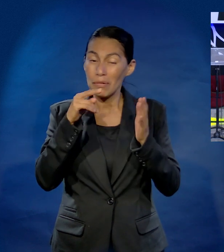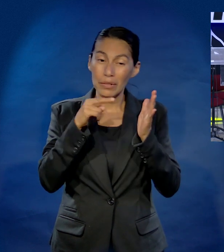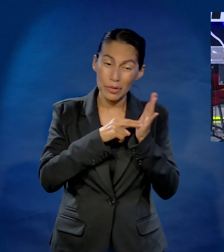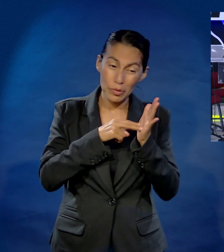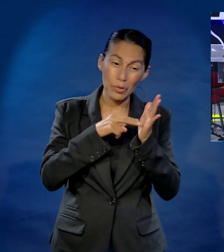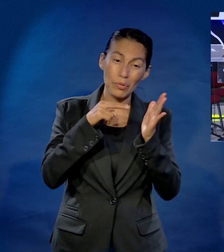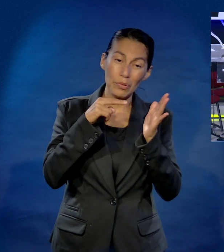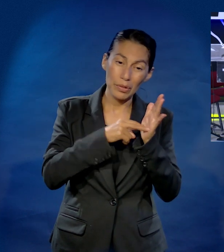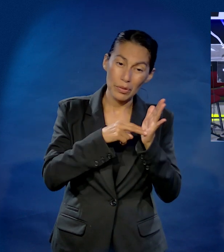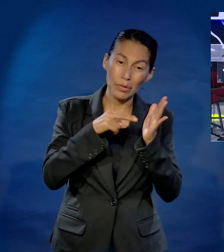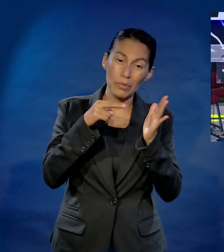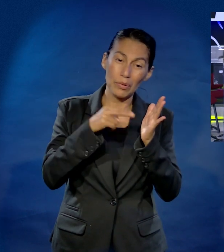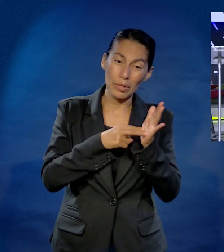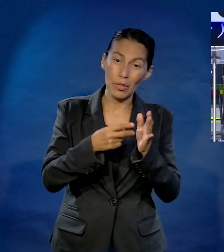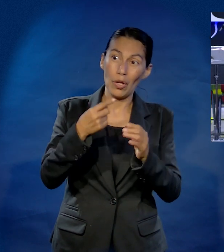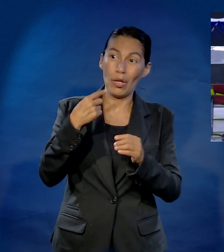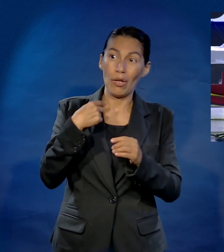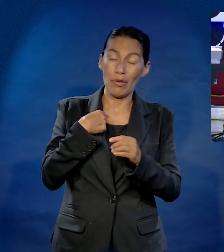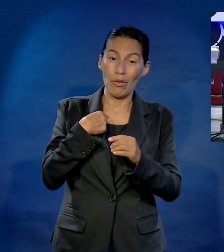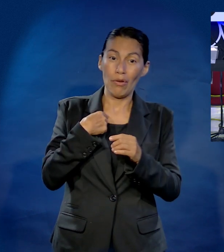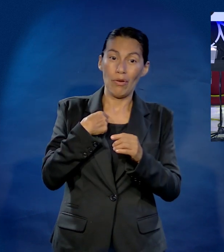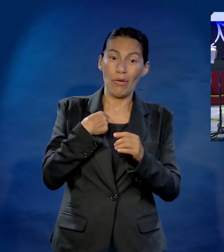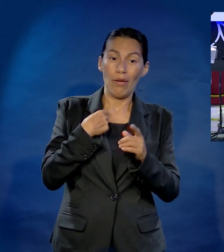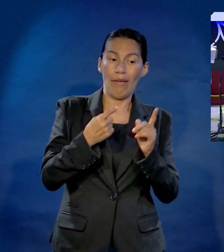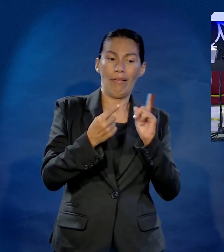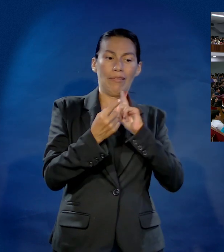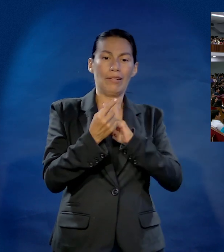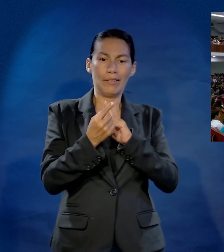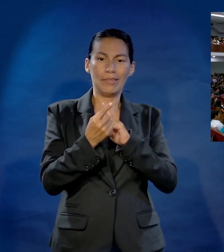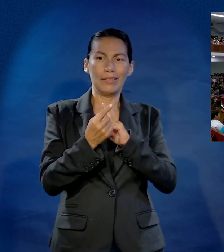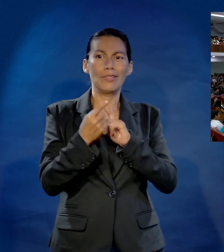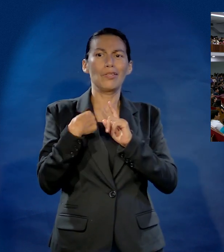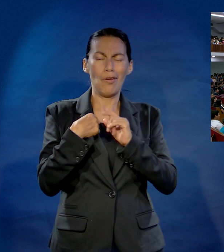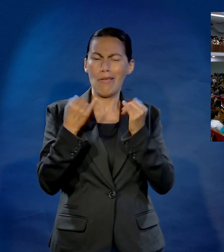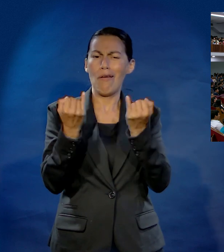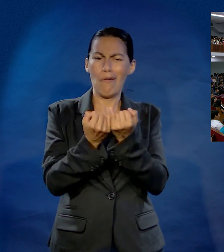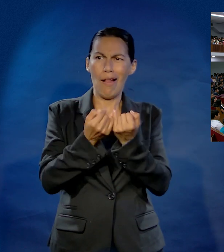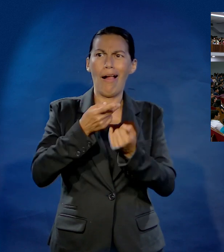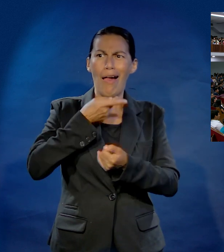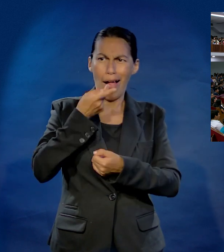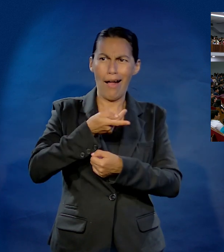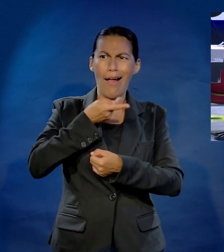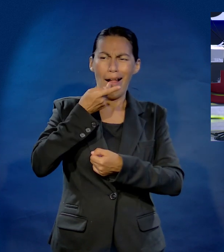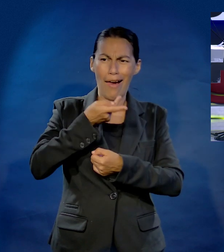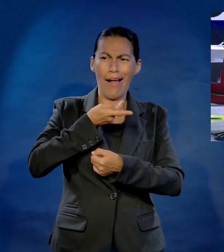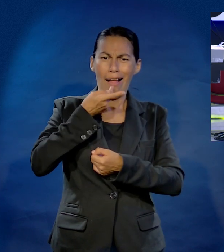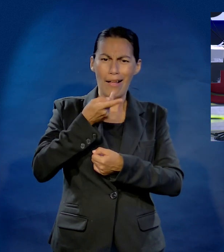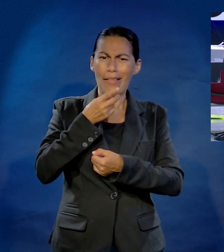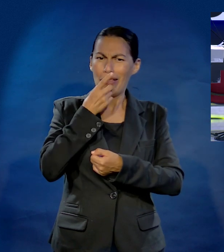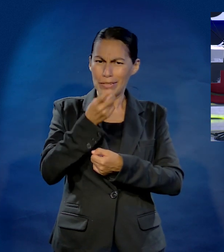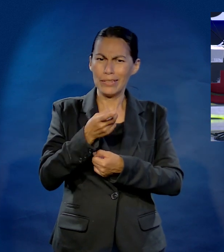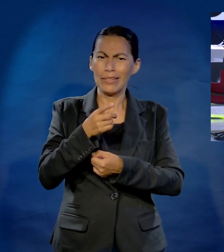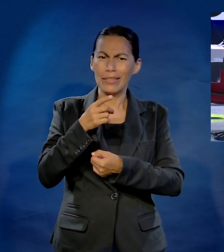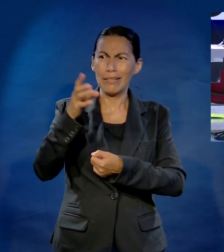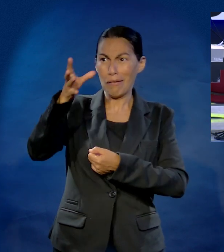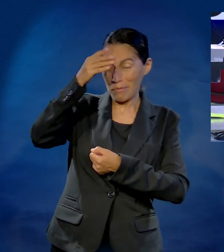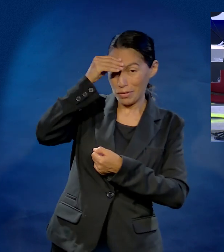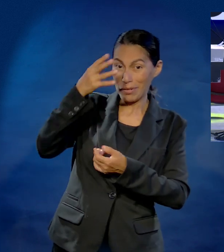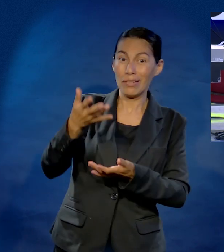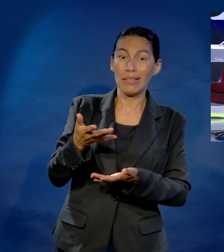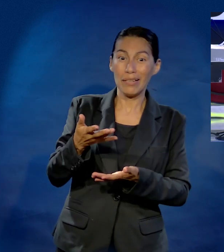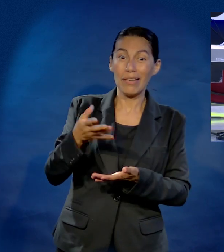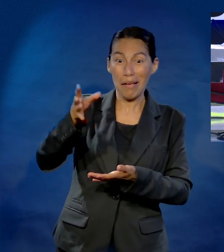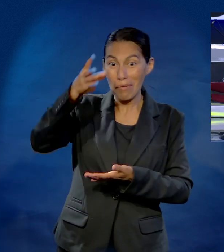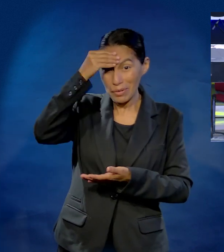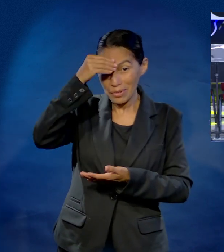de amor y de dominio propio. Y subía otro escalón. Muchachos, escalón por escalón, versículo tras versículo. Y